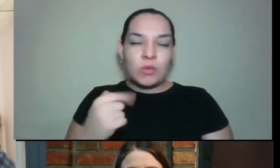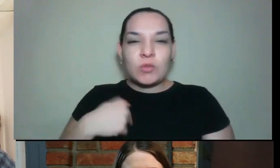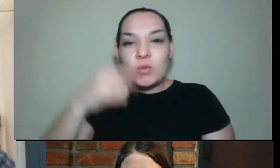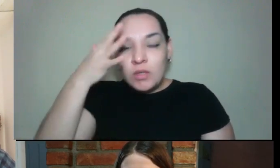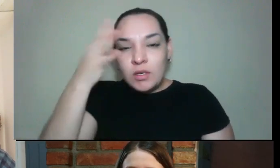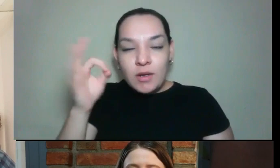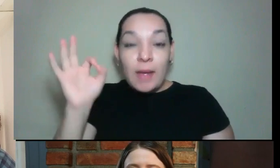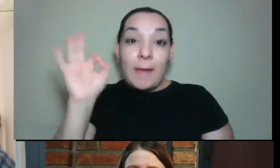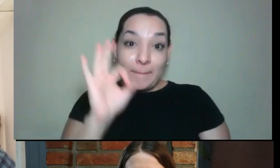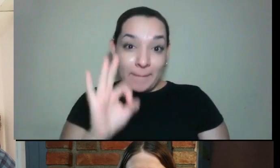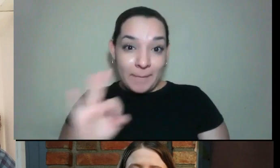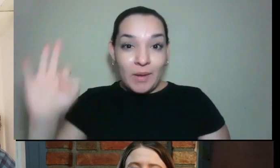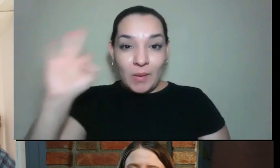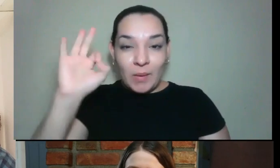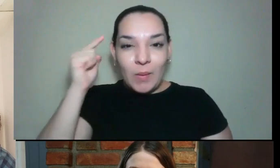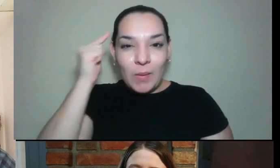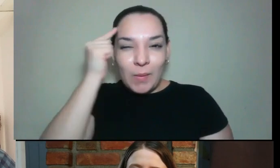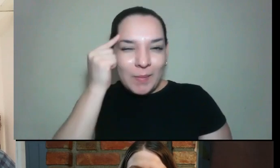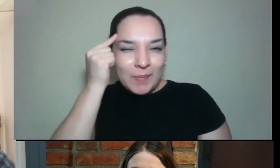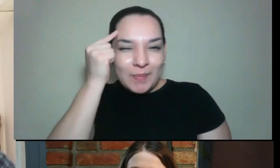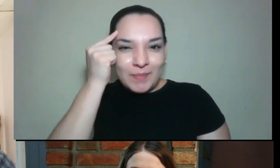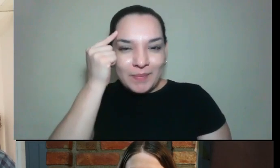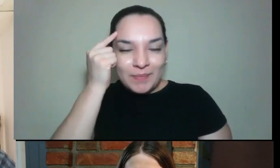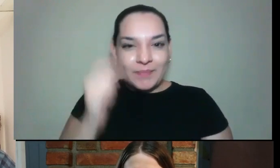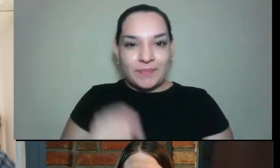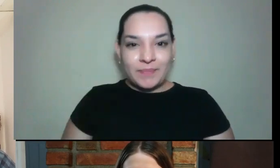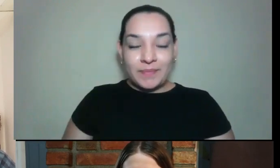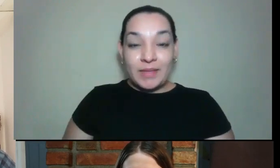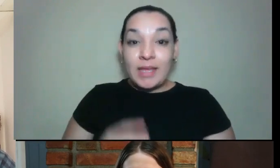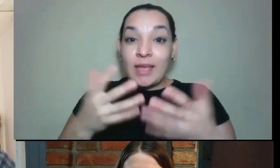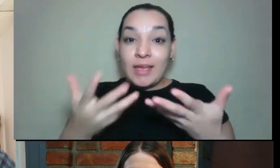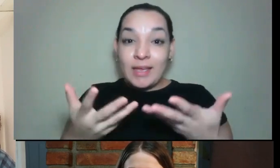creo que lo mejor sería